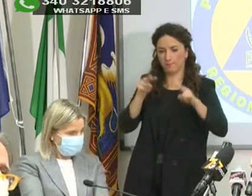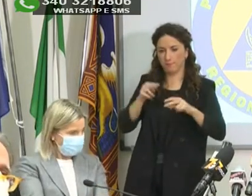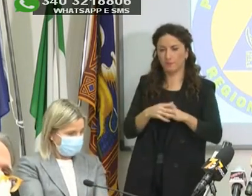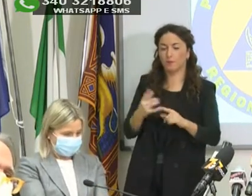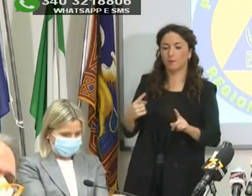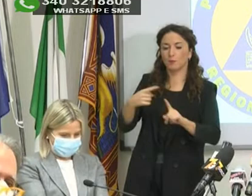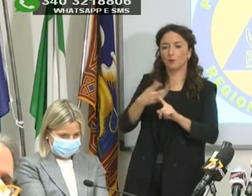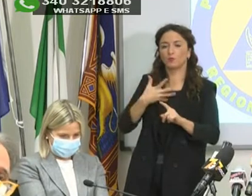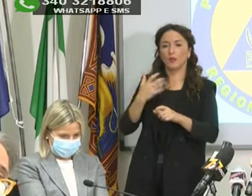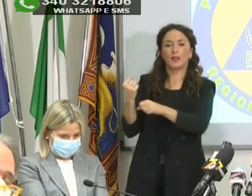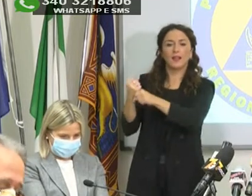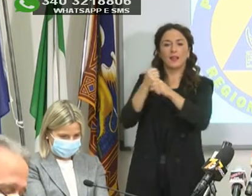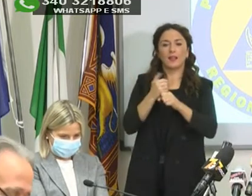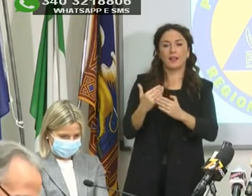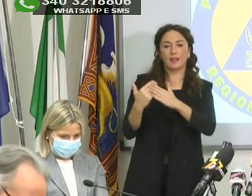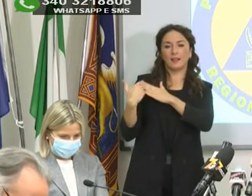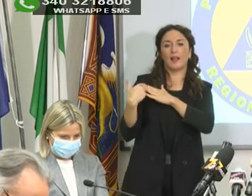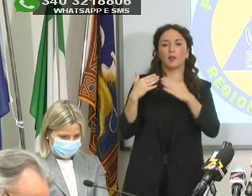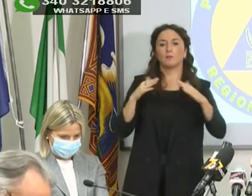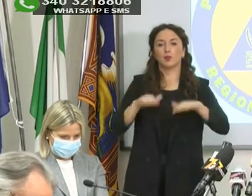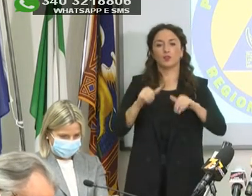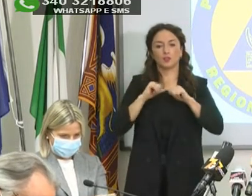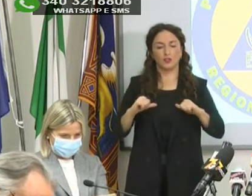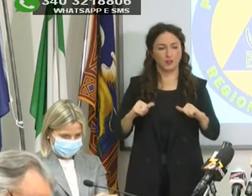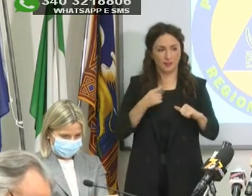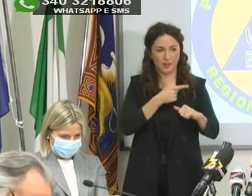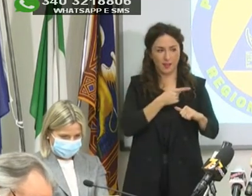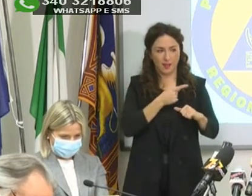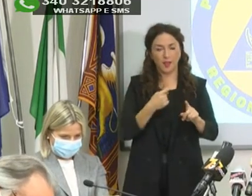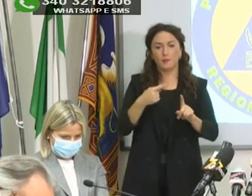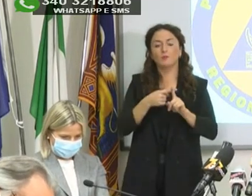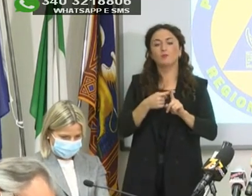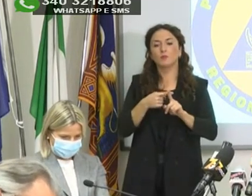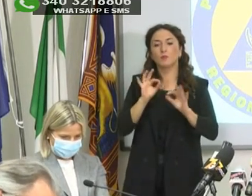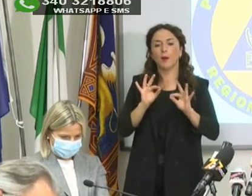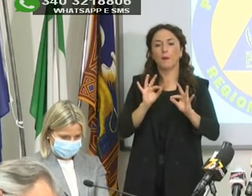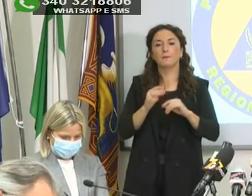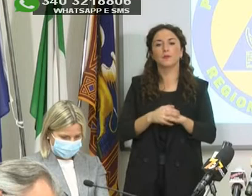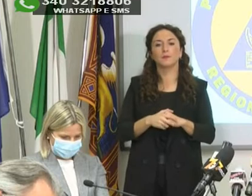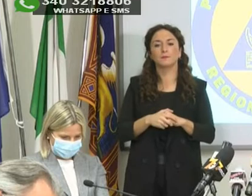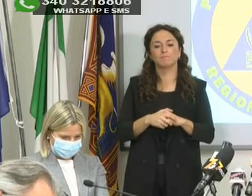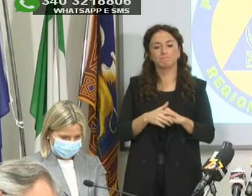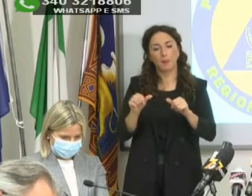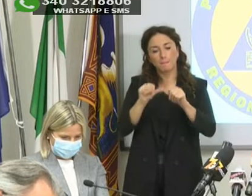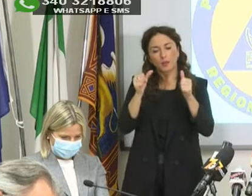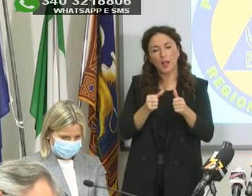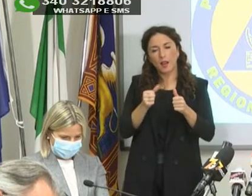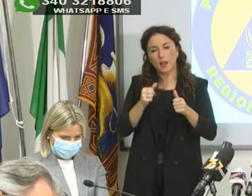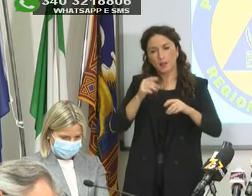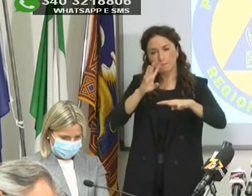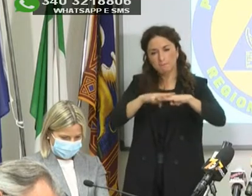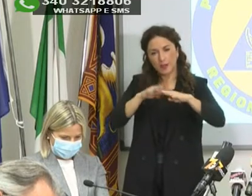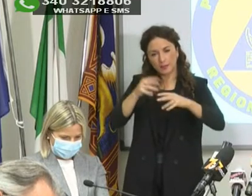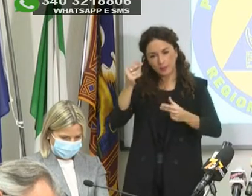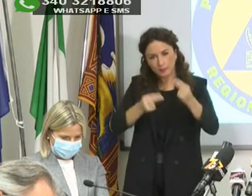questo incarico, oltre che di protezione civile, da parte mia, di seguire proprio tutto il tema dei modelli matematici